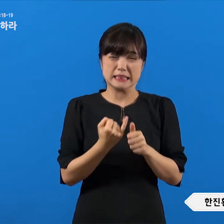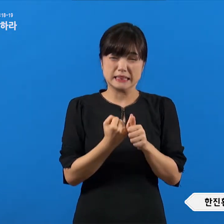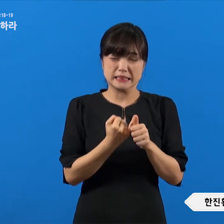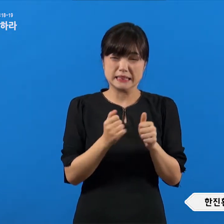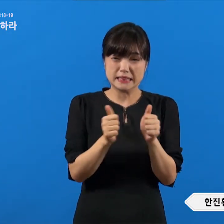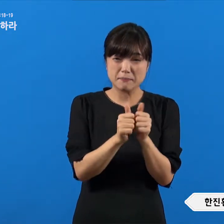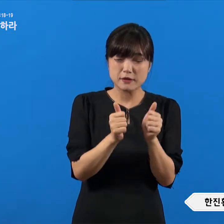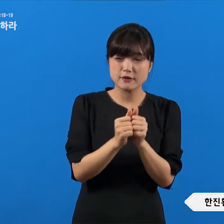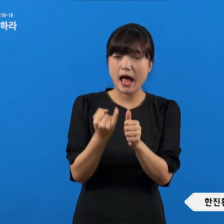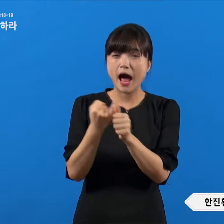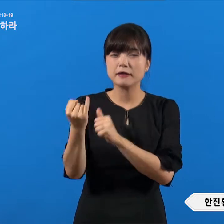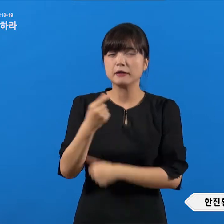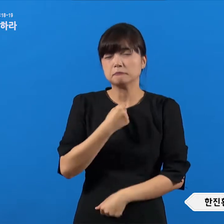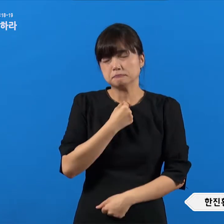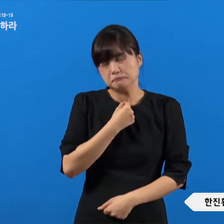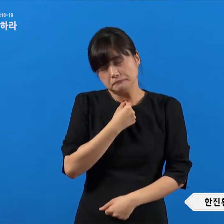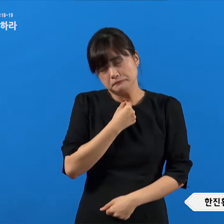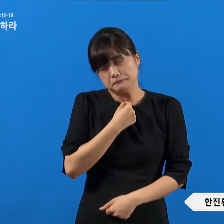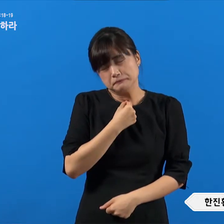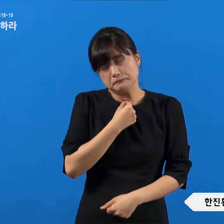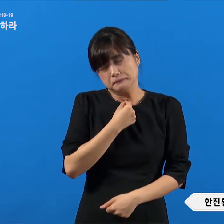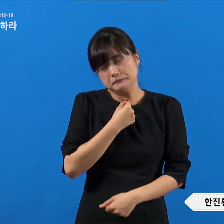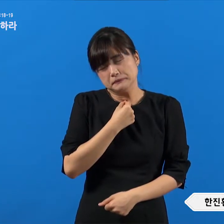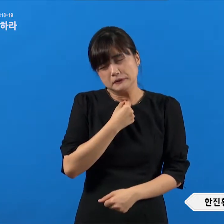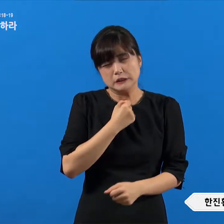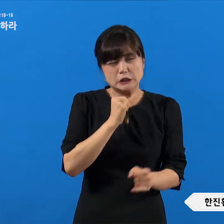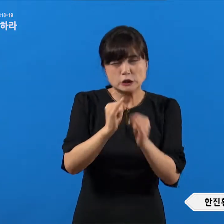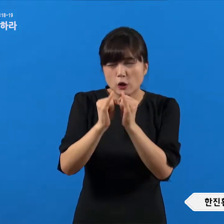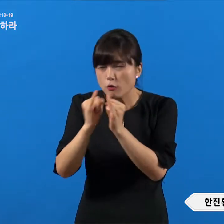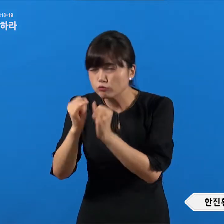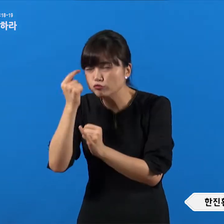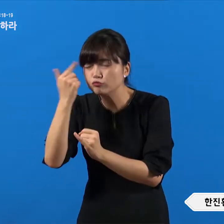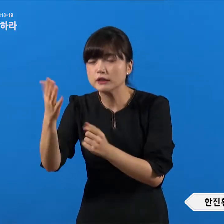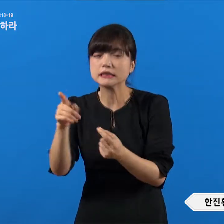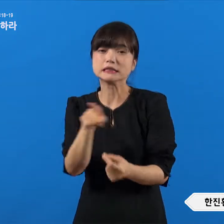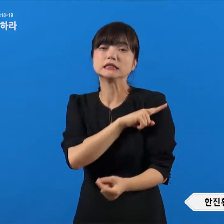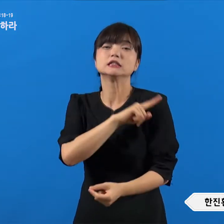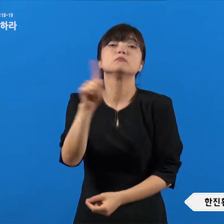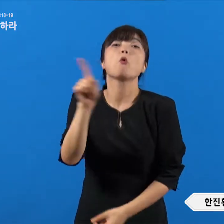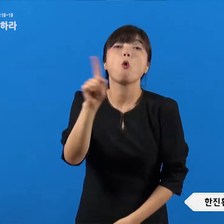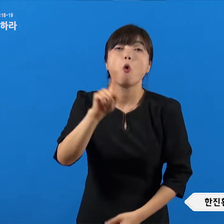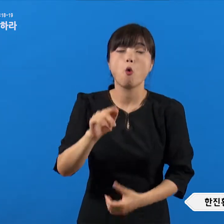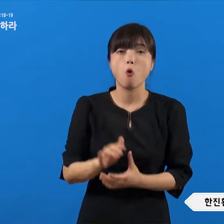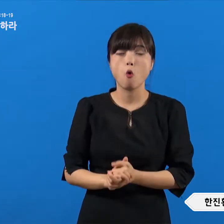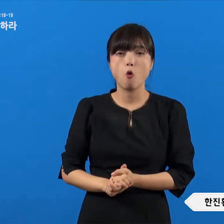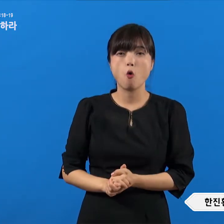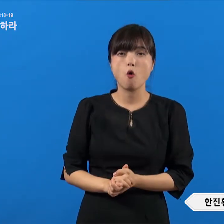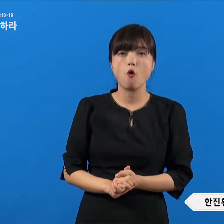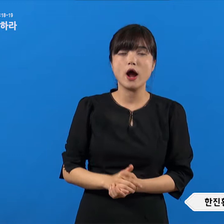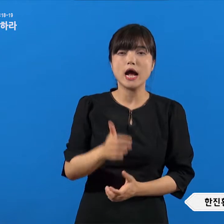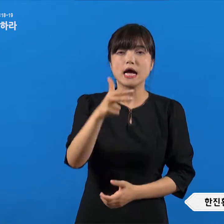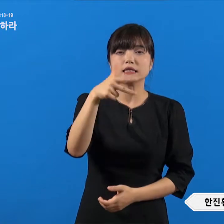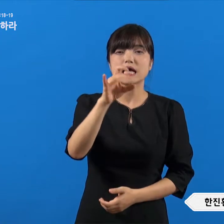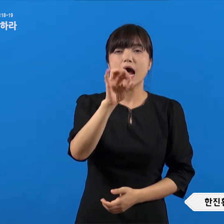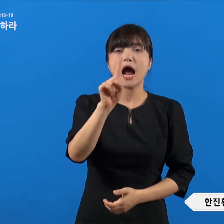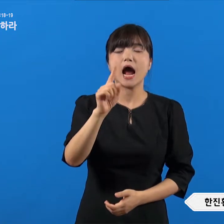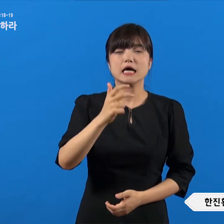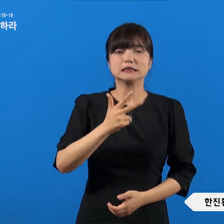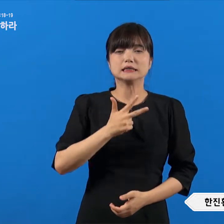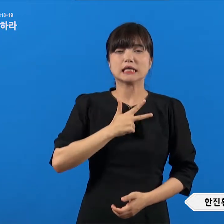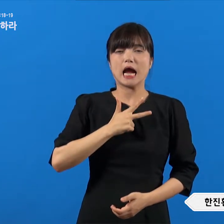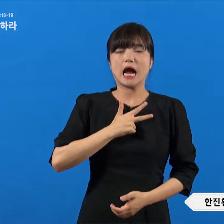남자들이 아내에게 바라는 것, 설문조사를 해보면 제 1위가 1등이 언제나